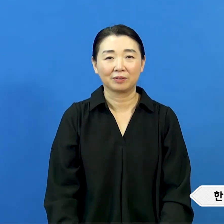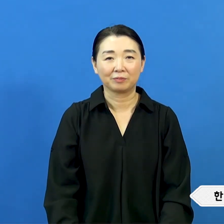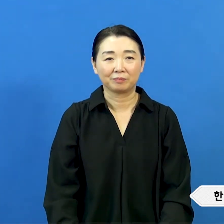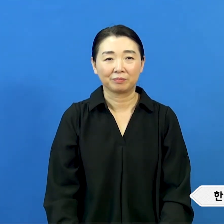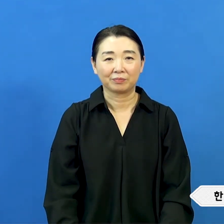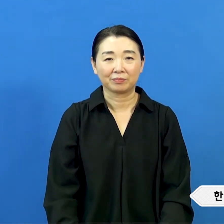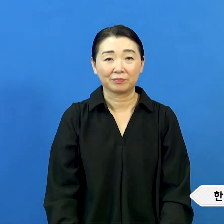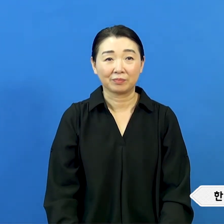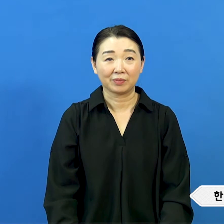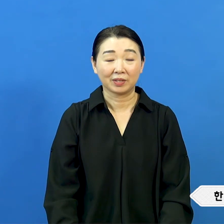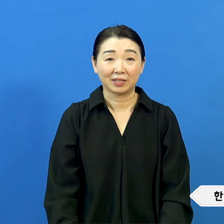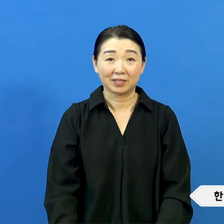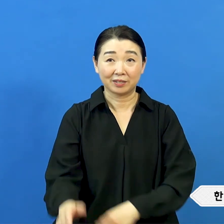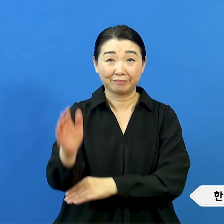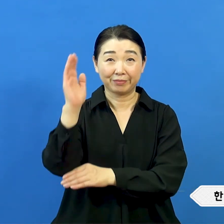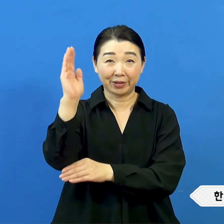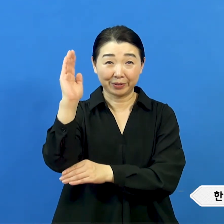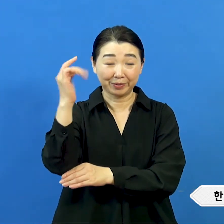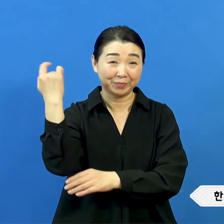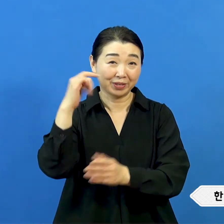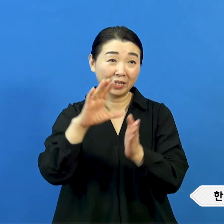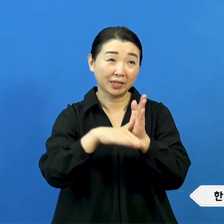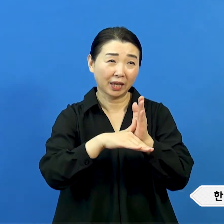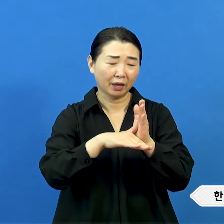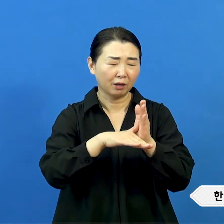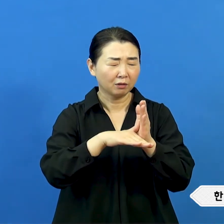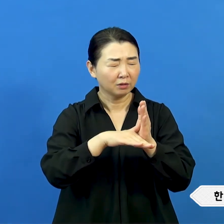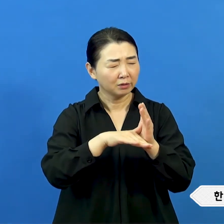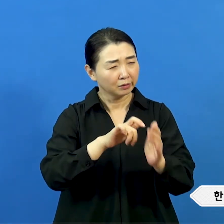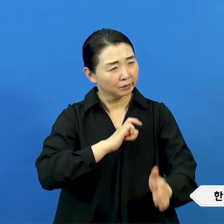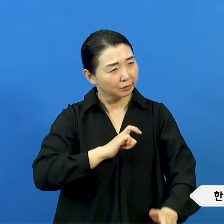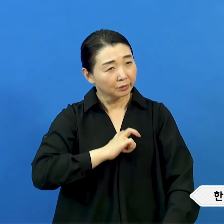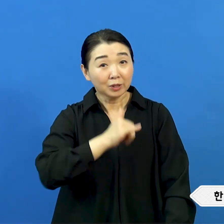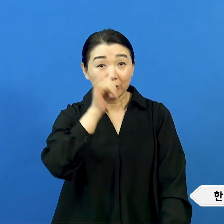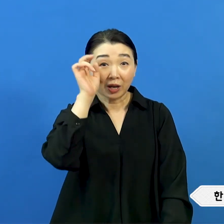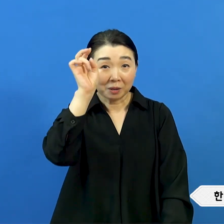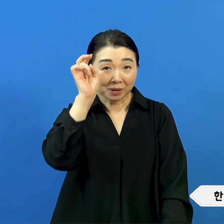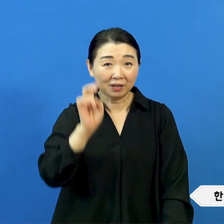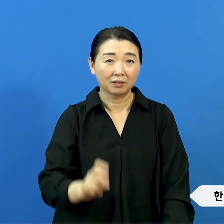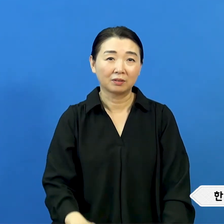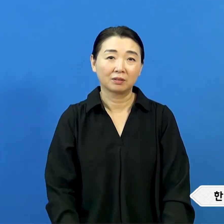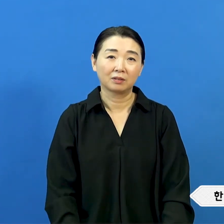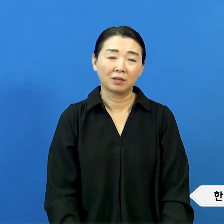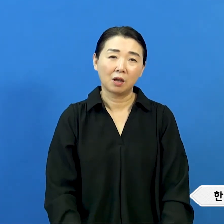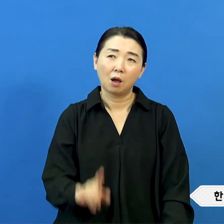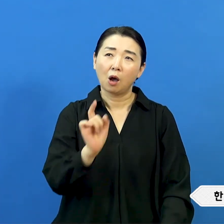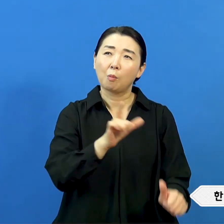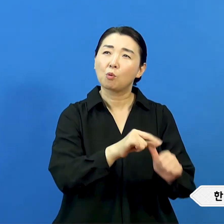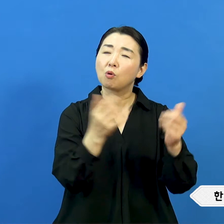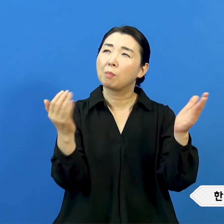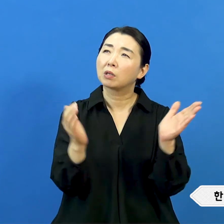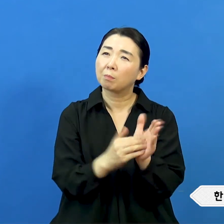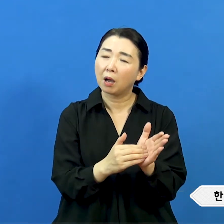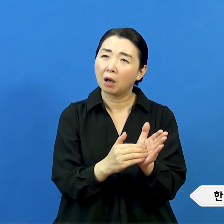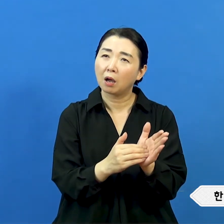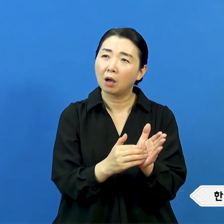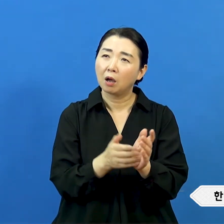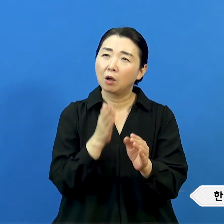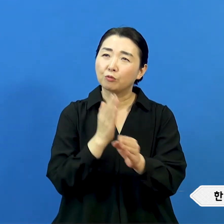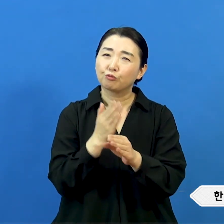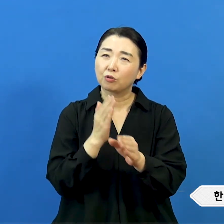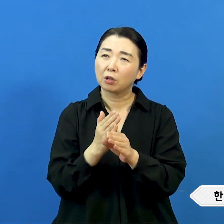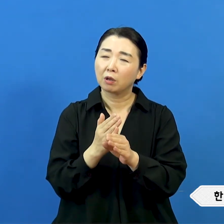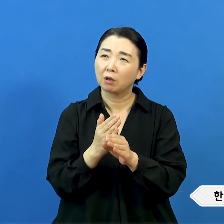자, 여기까지 말씀 듣는데 그래도 의문이 생기는 분이 계실 겁니다. 한번 구원받은 사람은 절대로 도중에